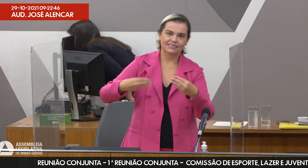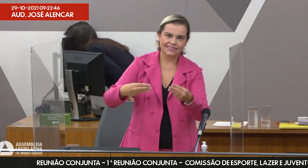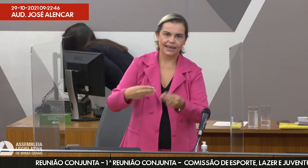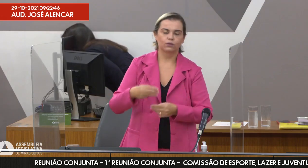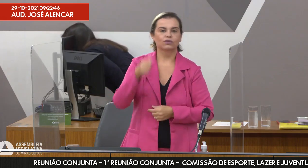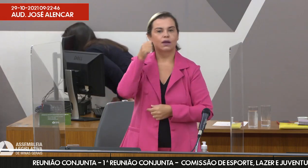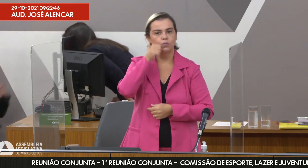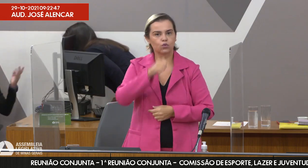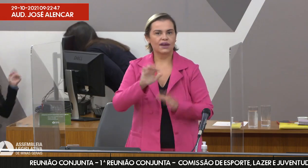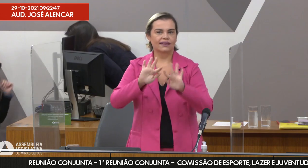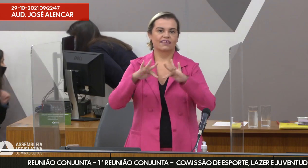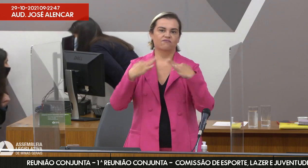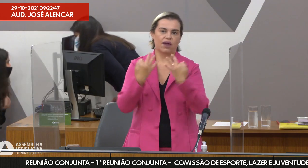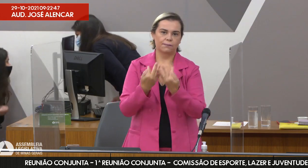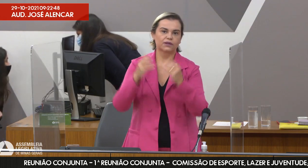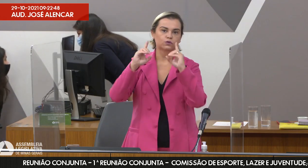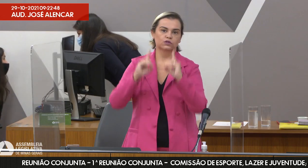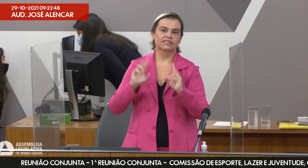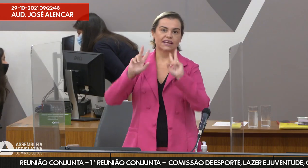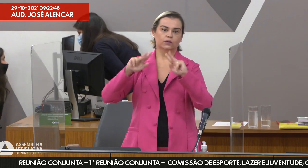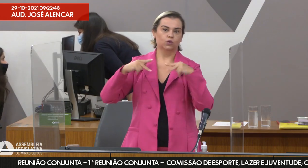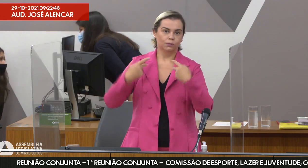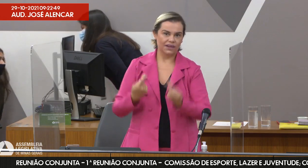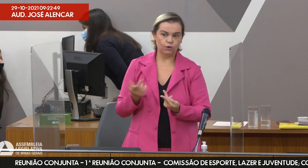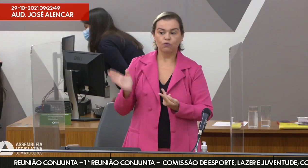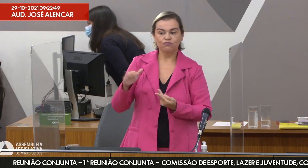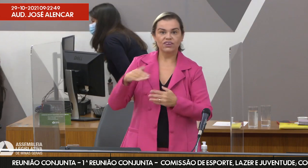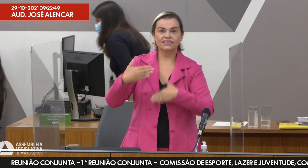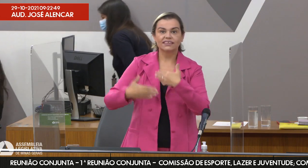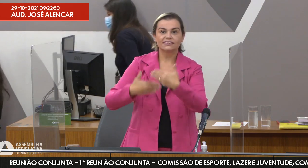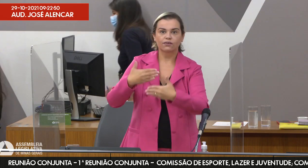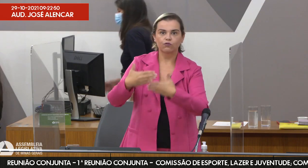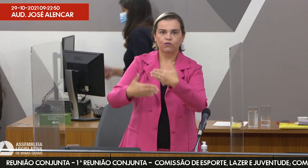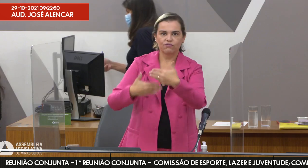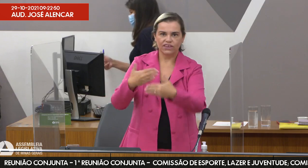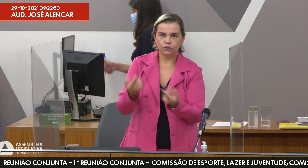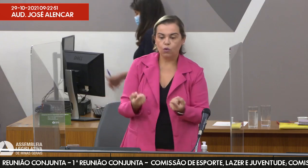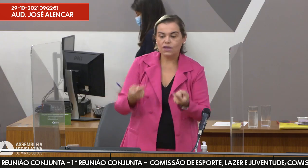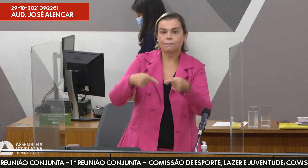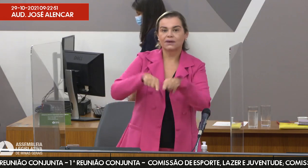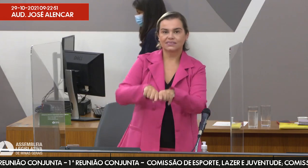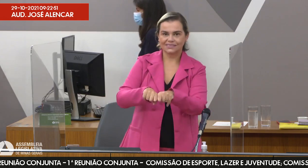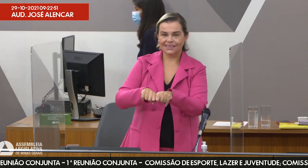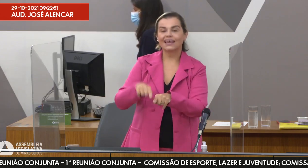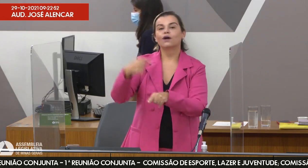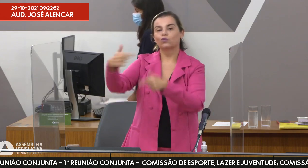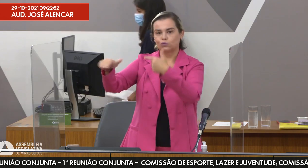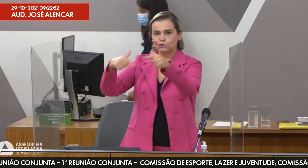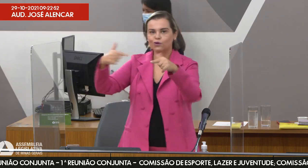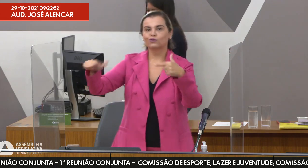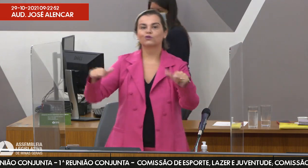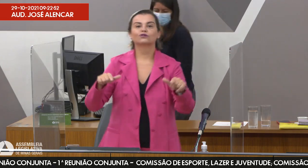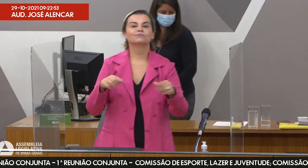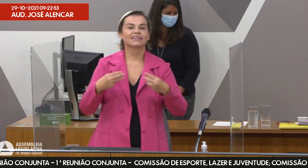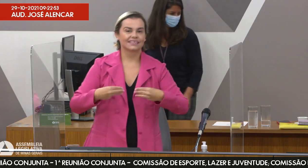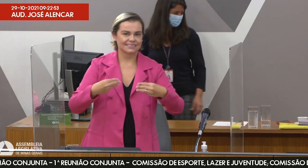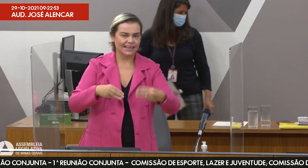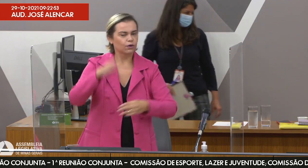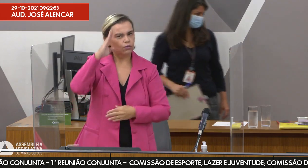projeto muito grande do Ministério da Mulher, da Família e dos Direitos Humanos, que vem sendo desenvolvido em parceria também